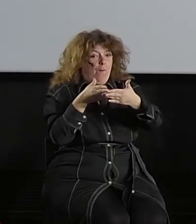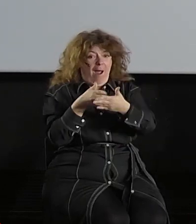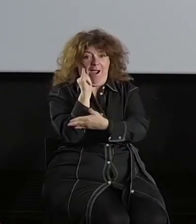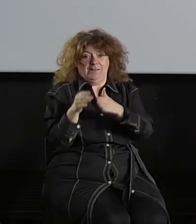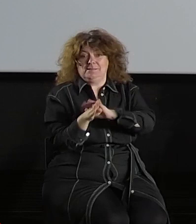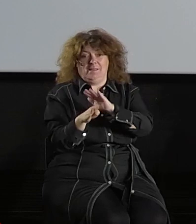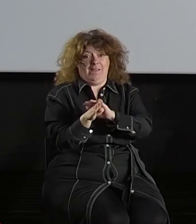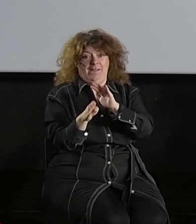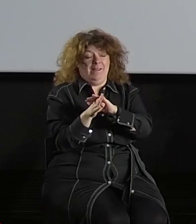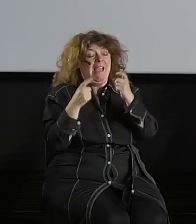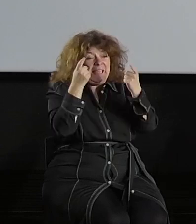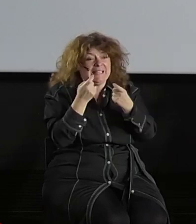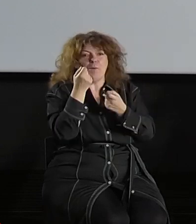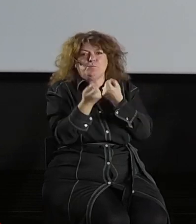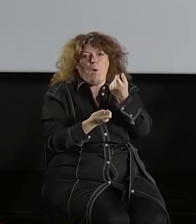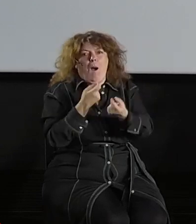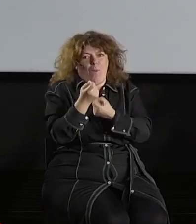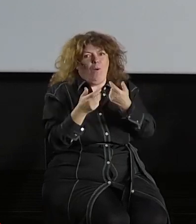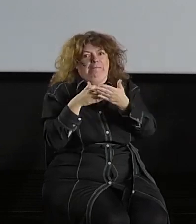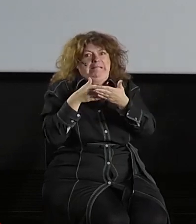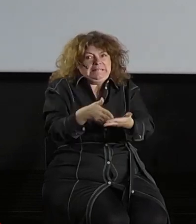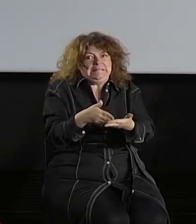intentamos poco a poco eh romperla